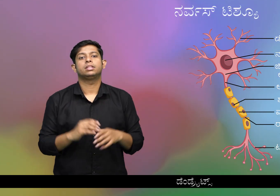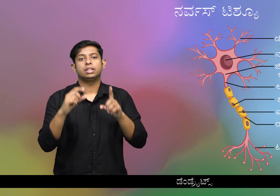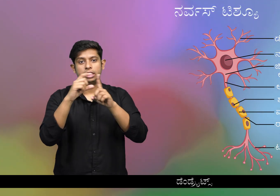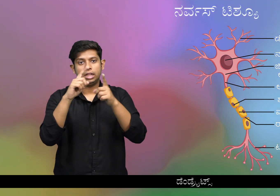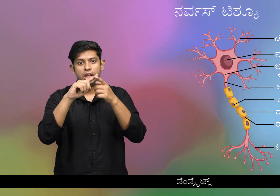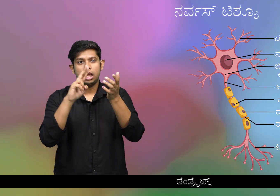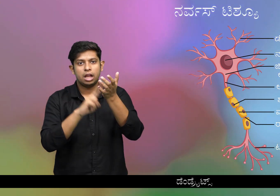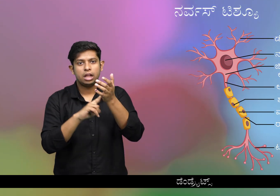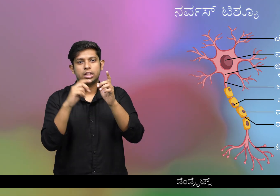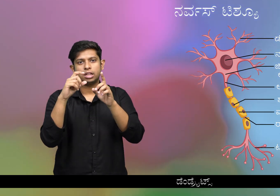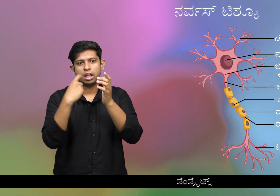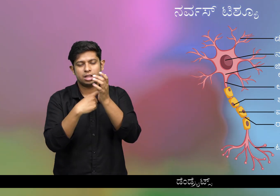ಡೆಂಡ್ರೈಟ್ಸ್